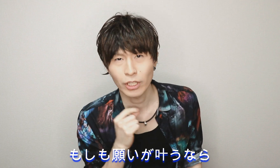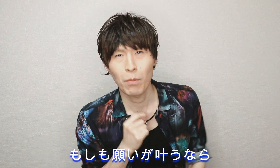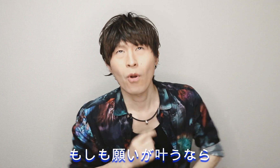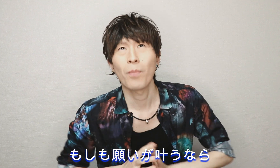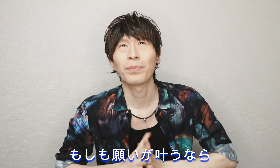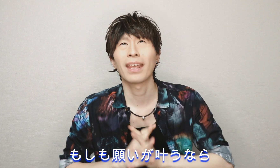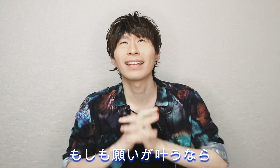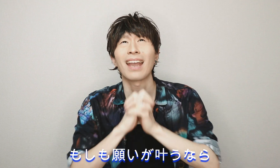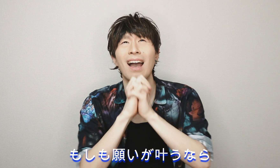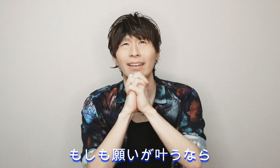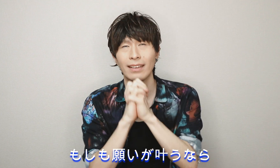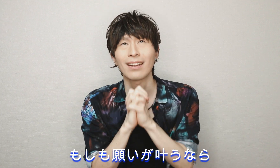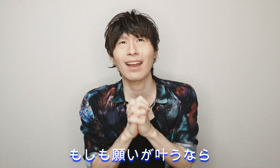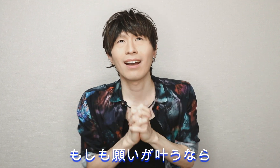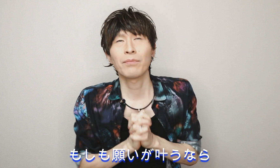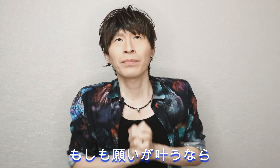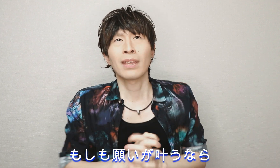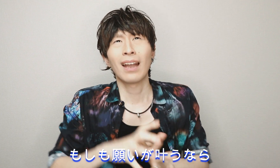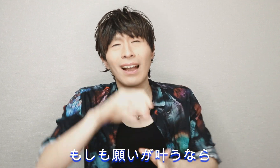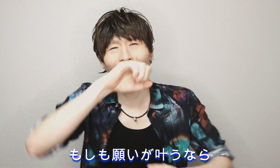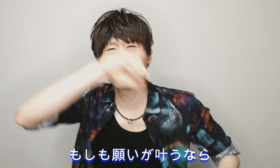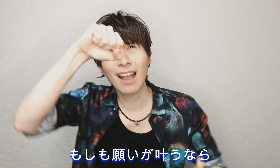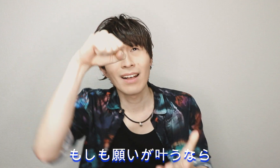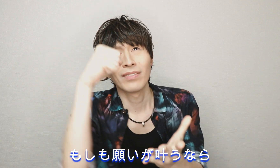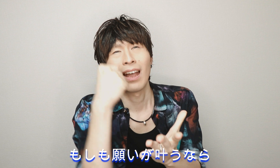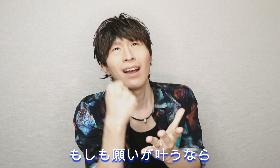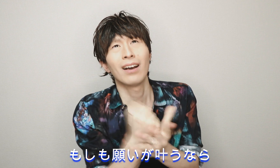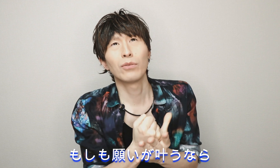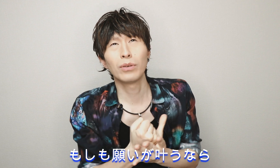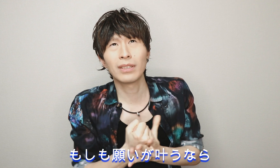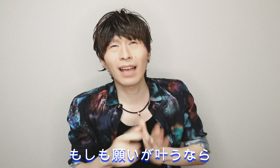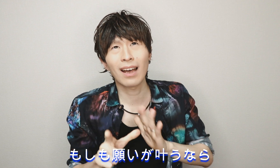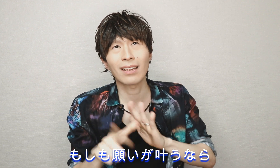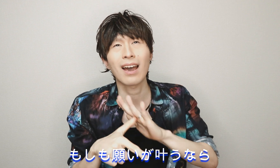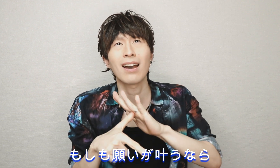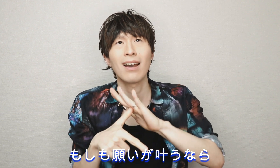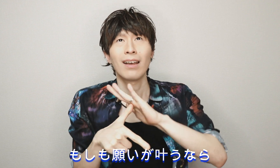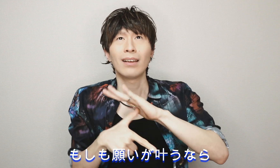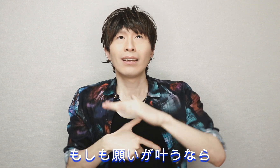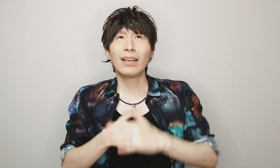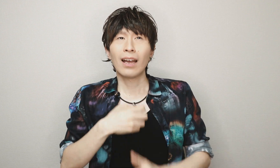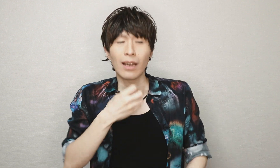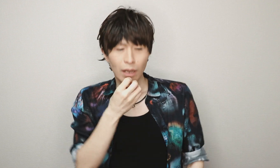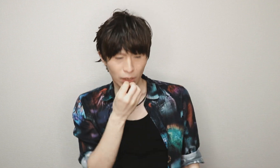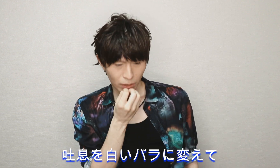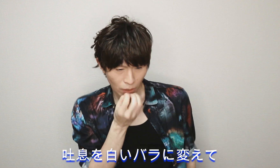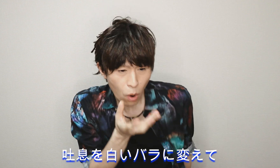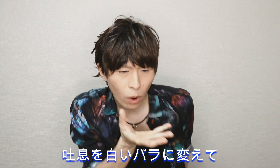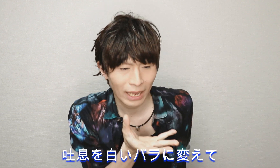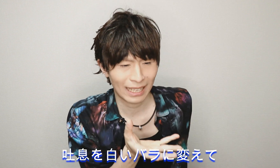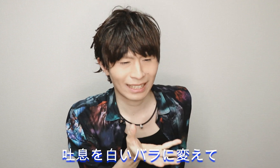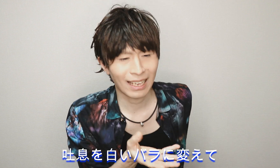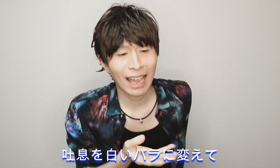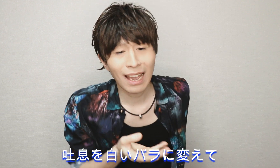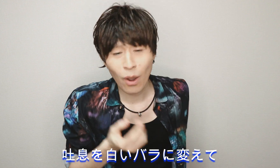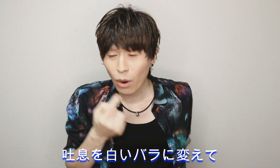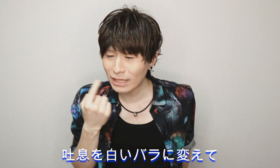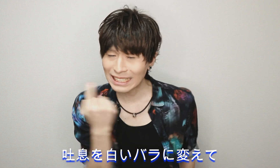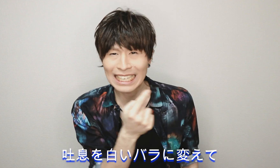しも願いが叶うなら吐息を白